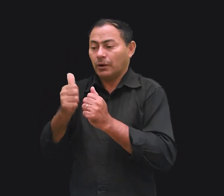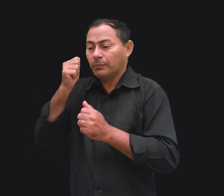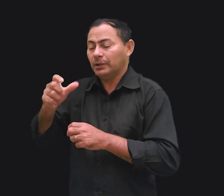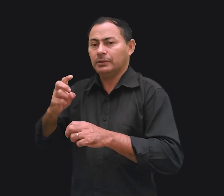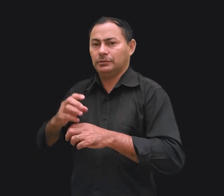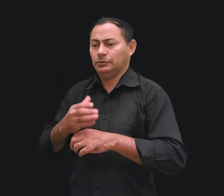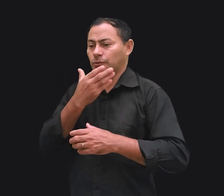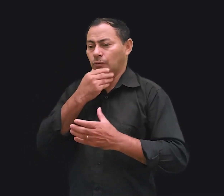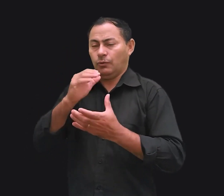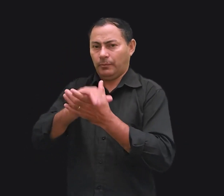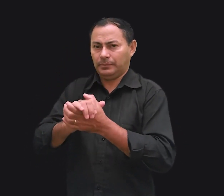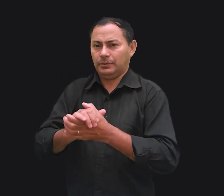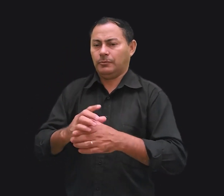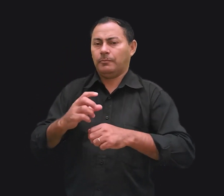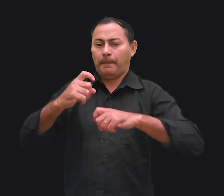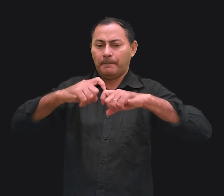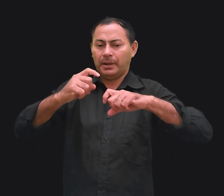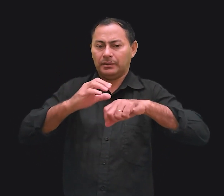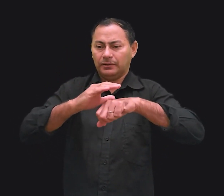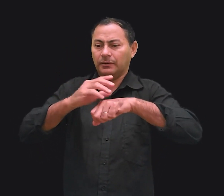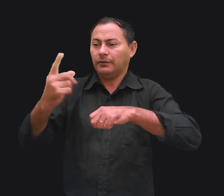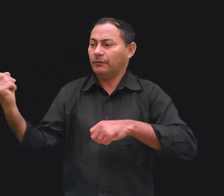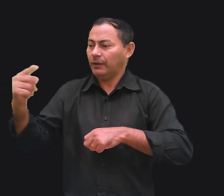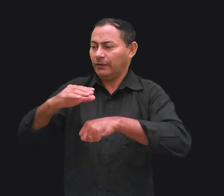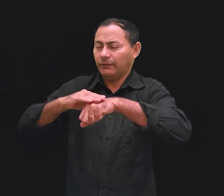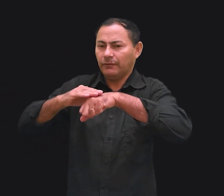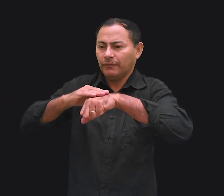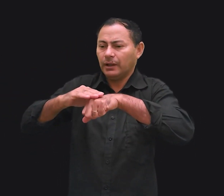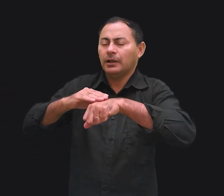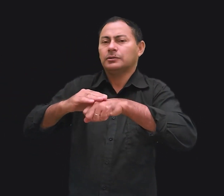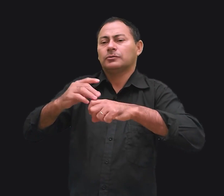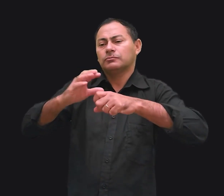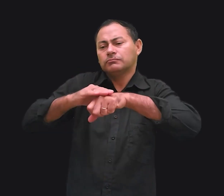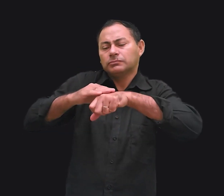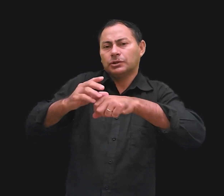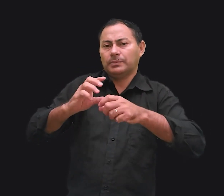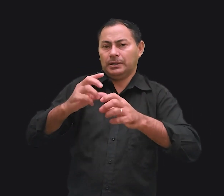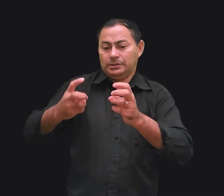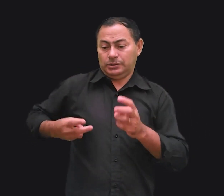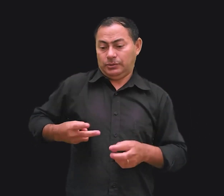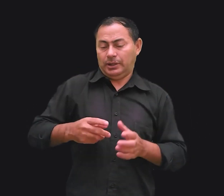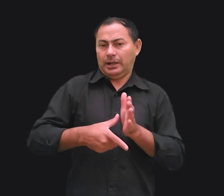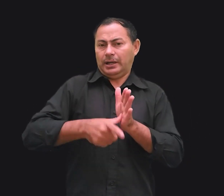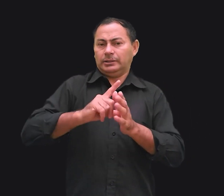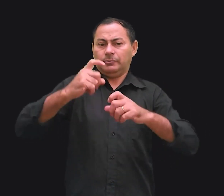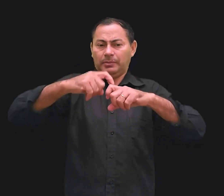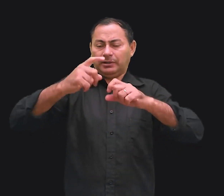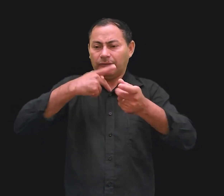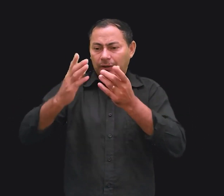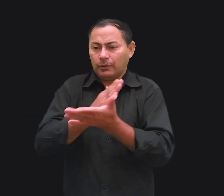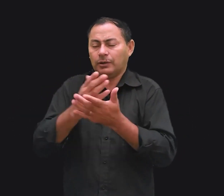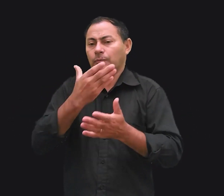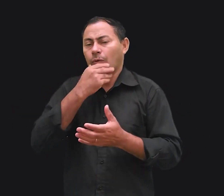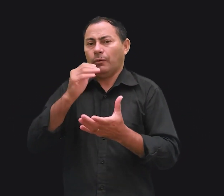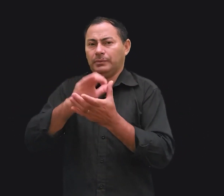a paciente e o marido quando o médico veio falar sobre a cirurgia. Mas antes que o médico dissesse qualquer coisa para o